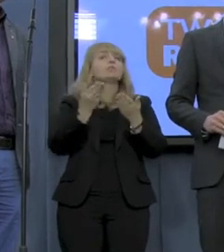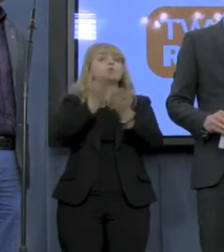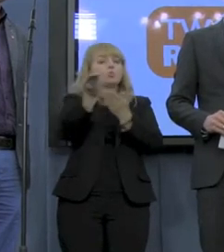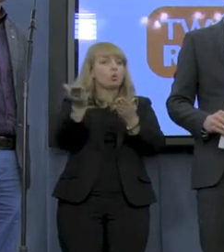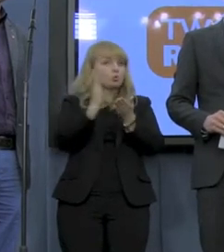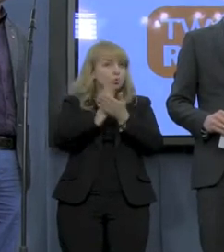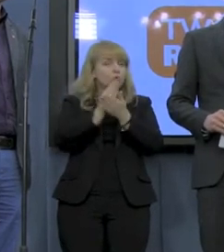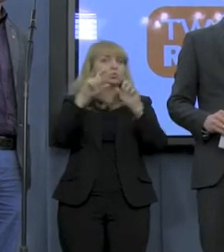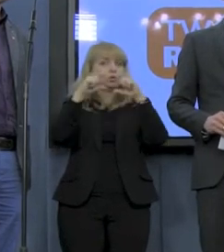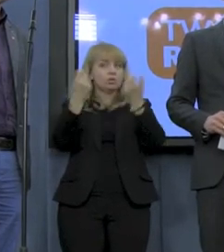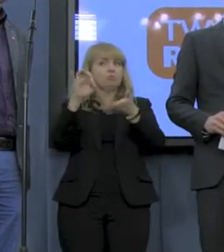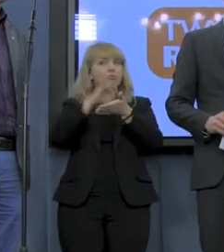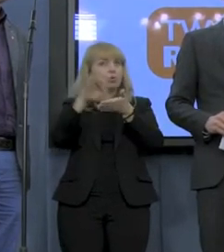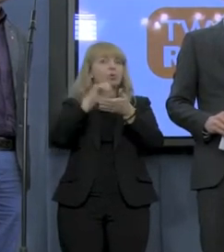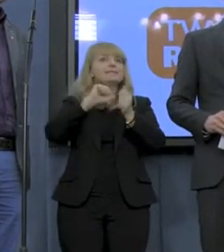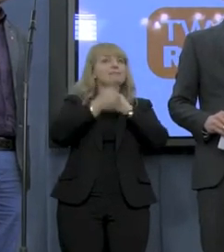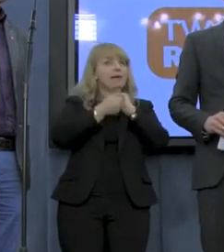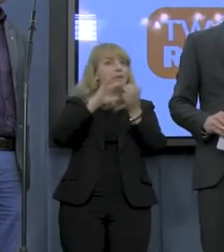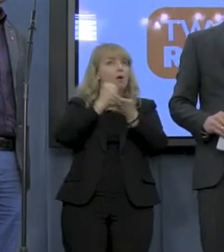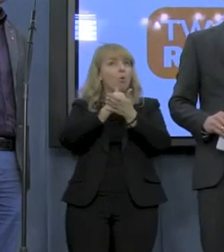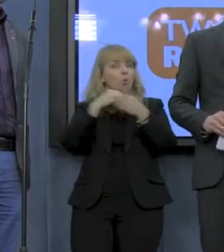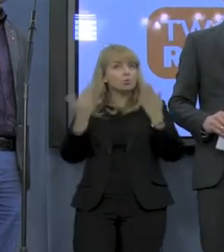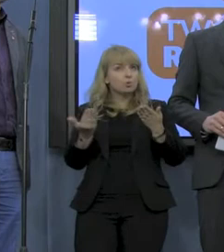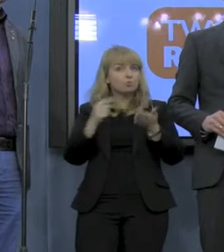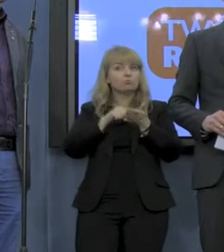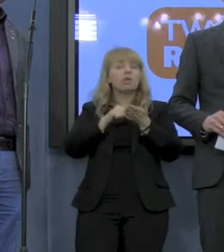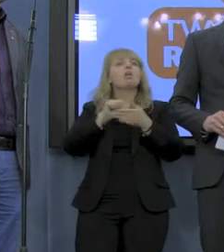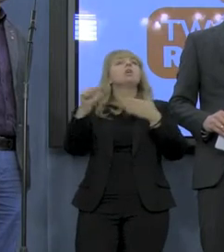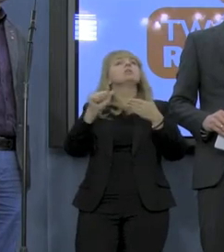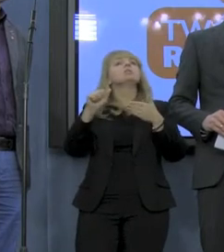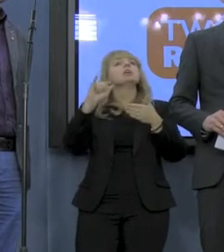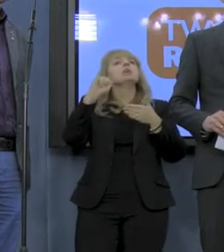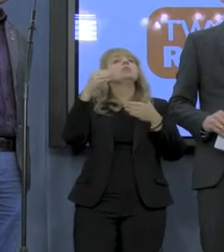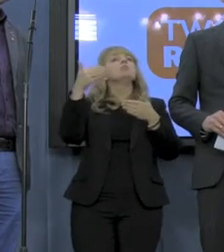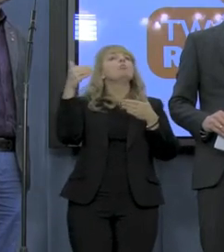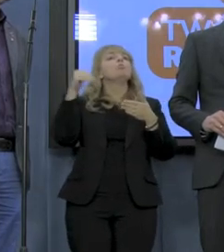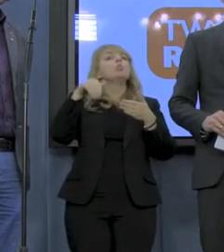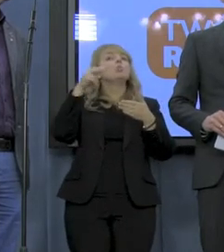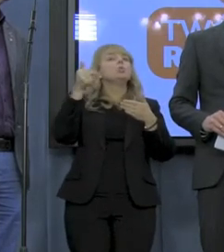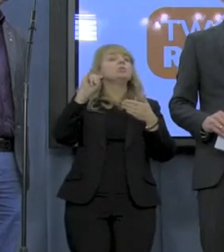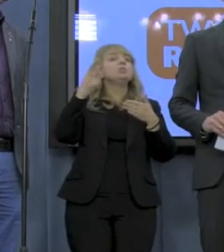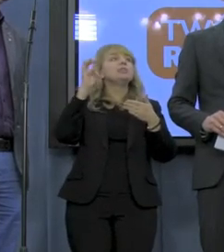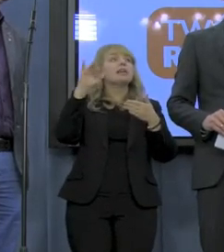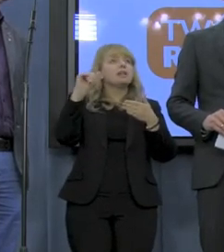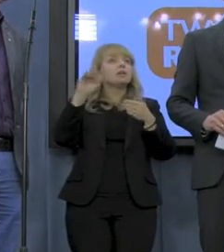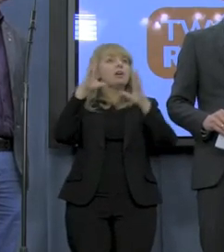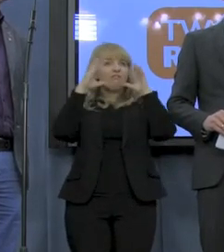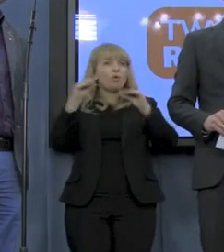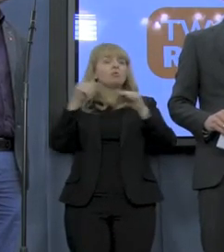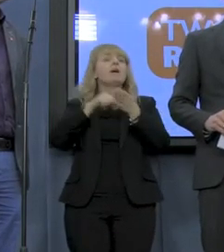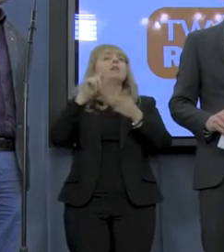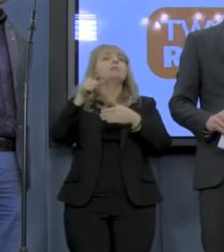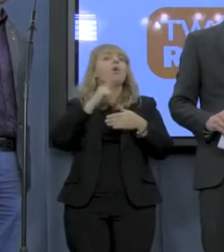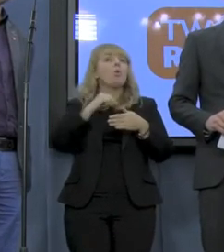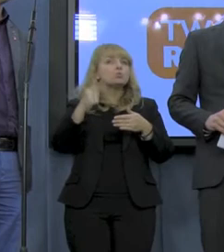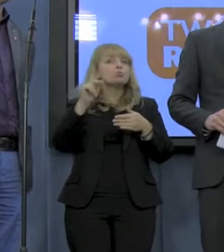projekt zmiany konstytucji w zakresie immunitetu formalnego dla podmiotów, które taki immunitet miały do tej